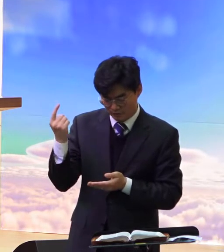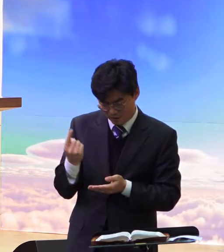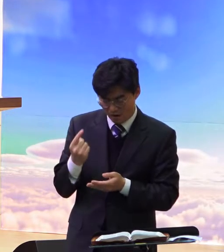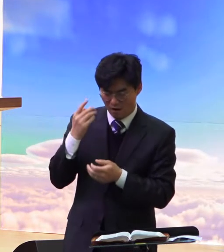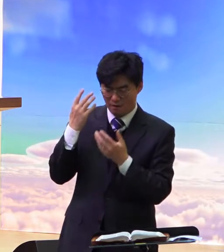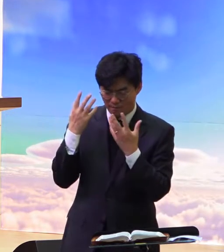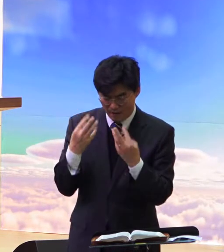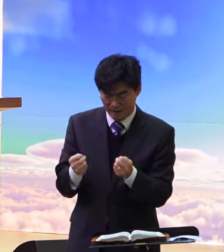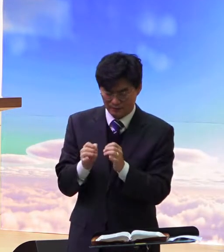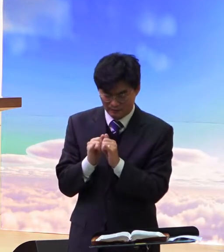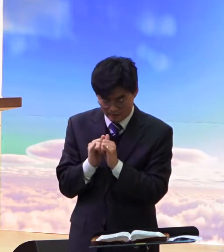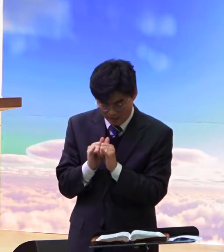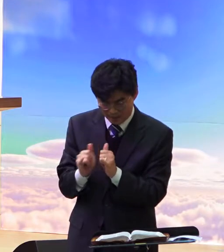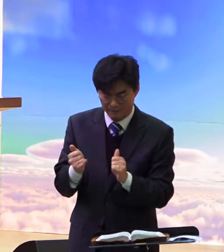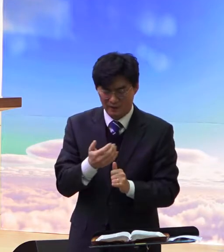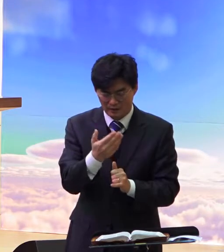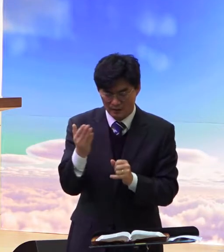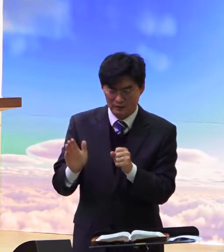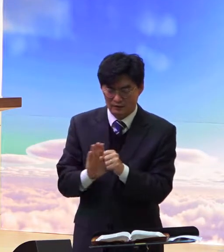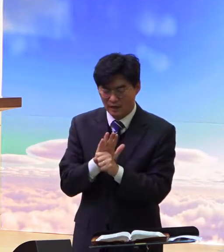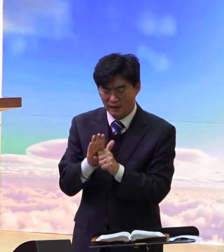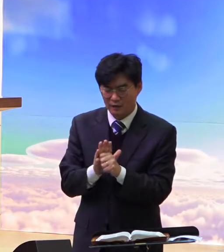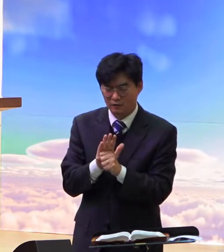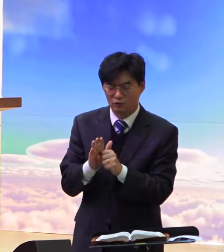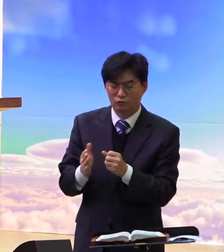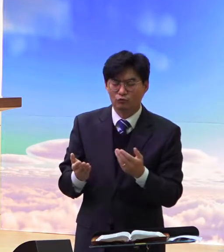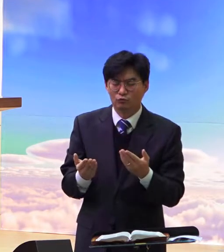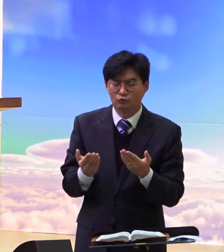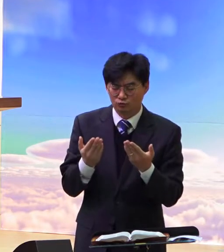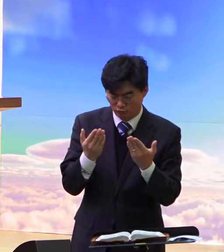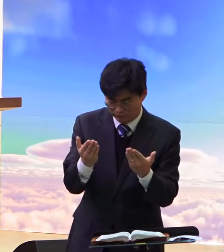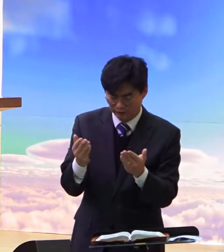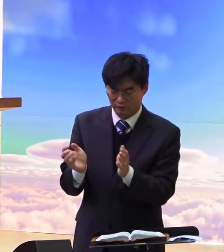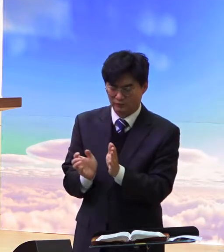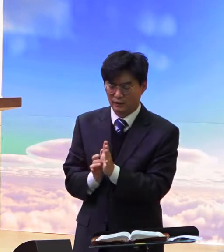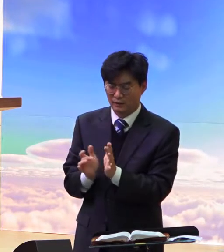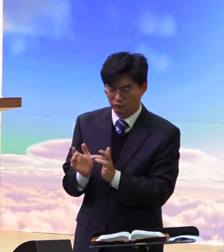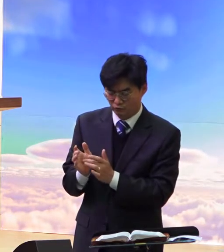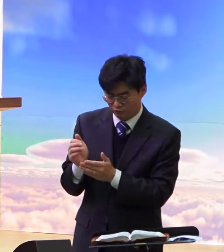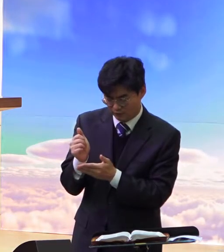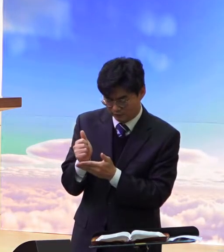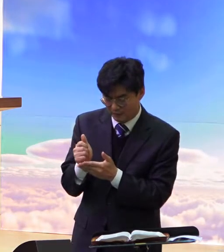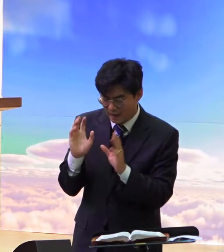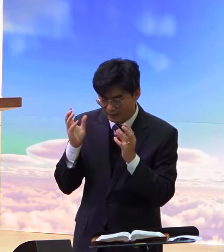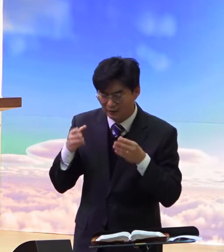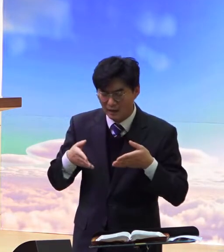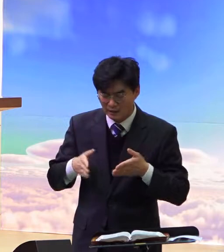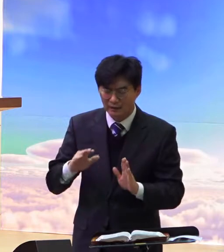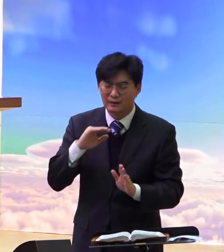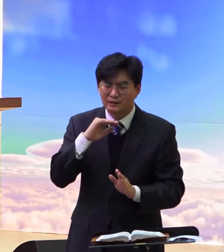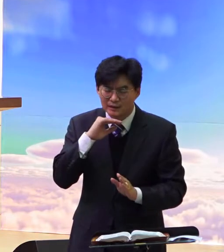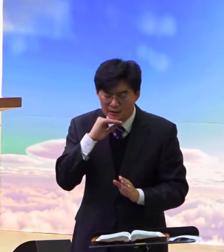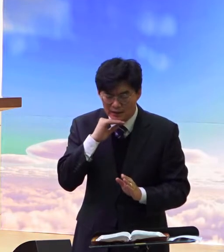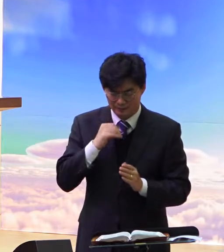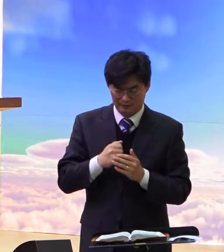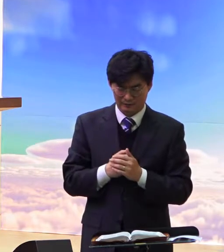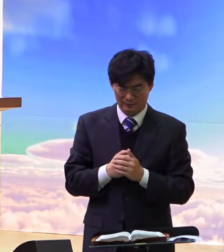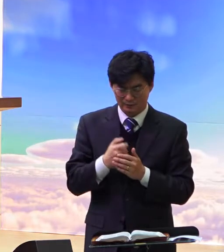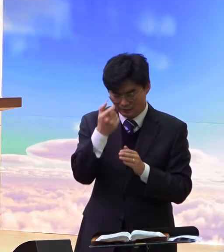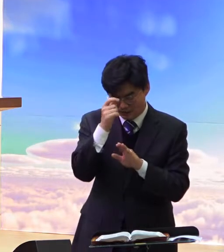사랑과 평화를 주기 위해 이 땅에 오신 아기 예수님 탄생을 기다리는 예림점 둘째